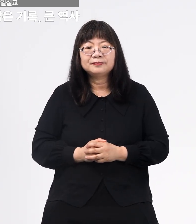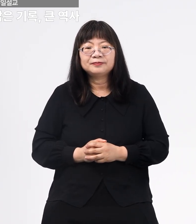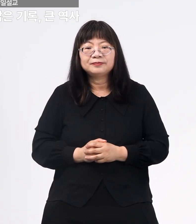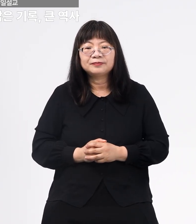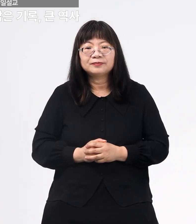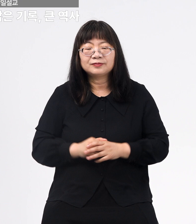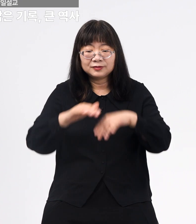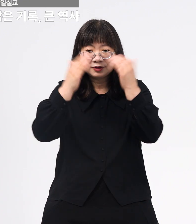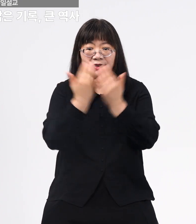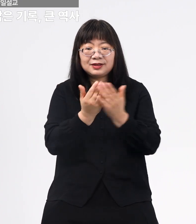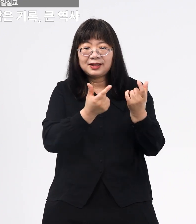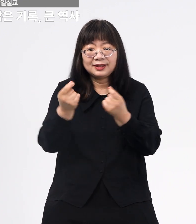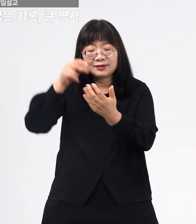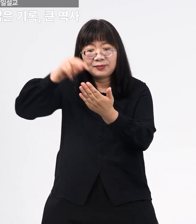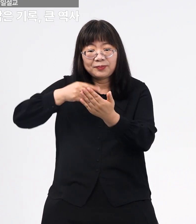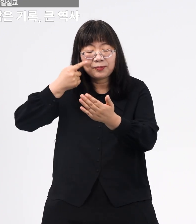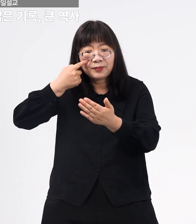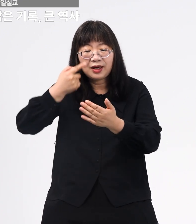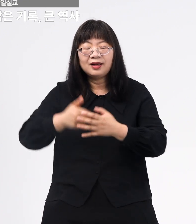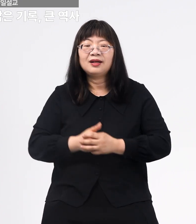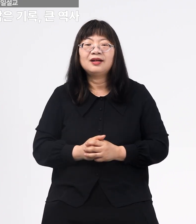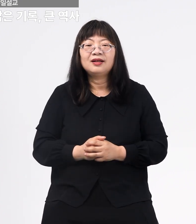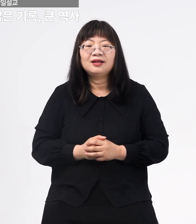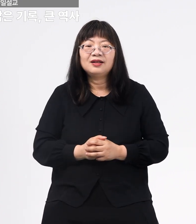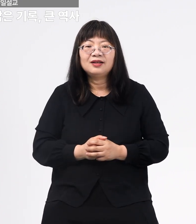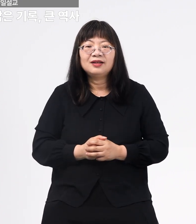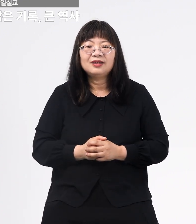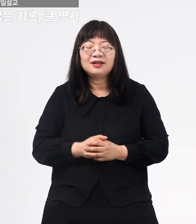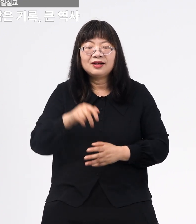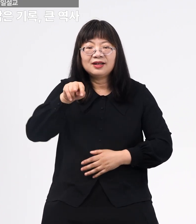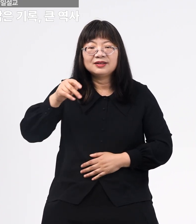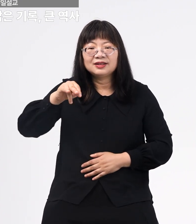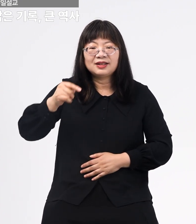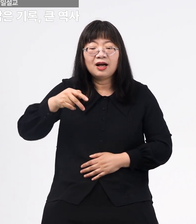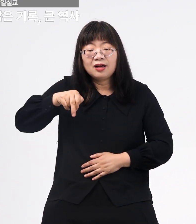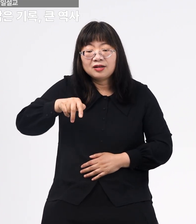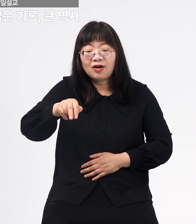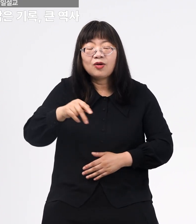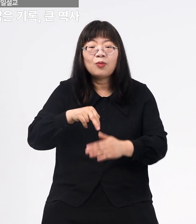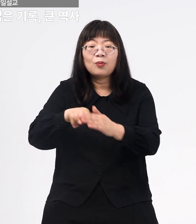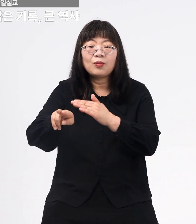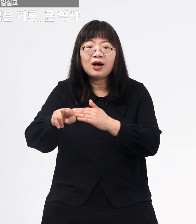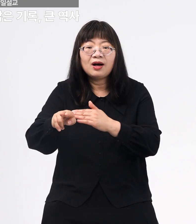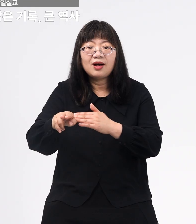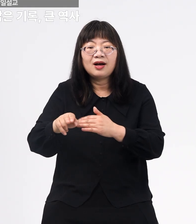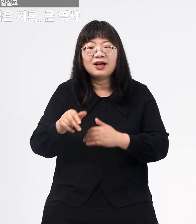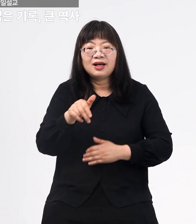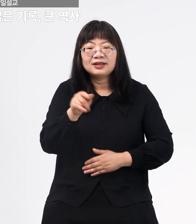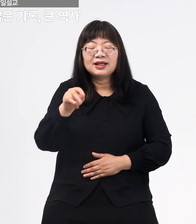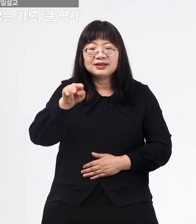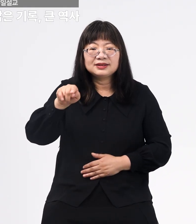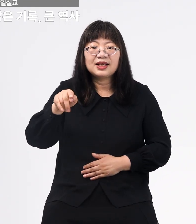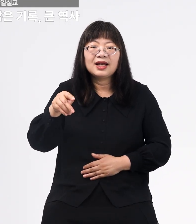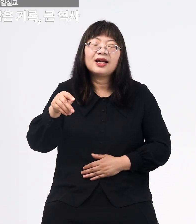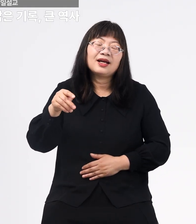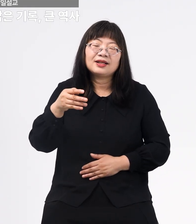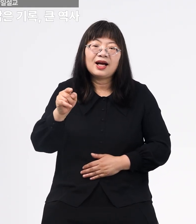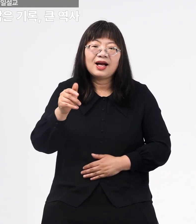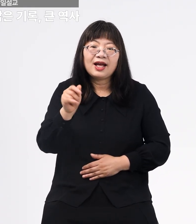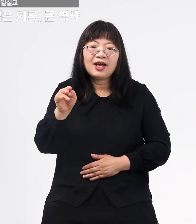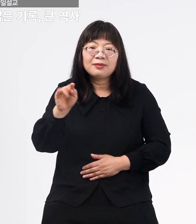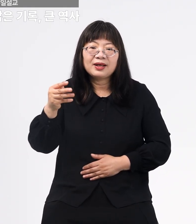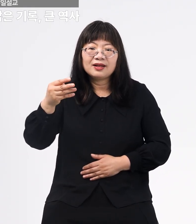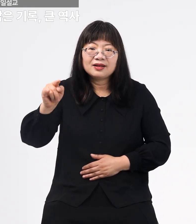17절을 전체를 한번 같이 읽읍시다. 시작. 시스라가 걸어서 도망하여 겐사람 헤벨의 아내 야엘의